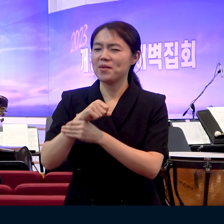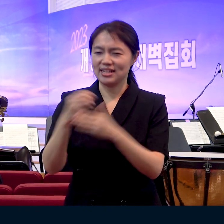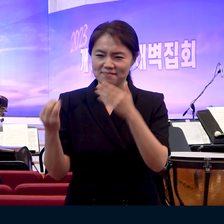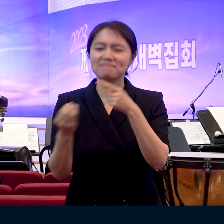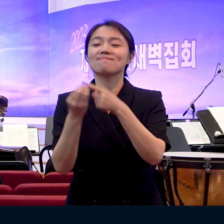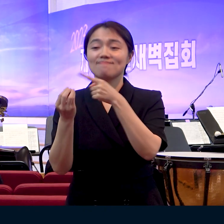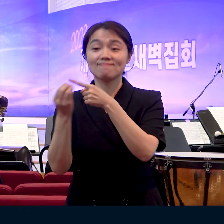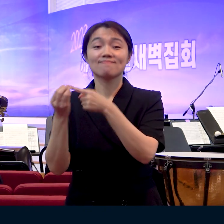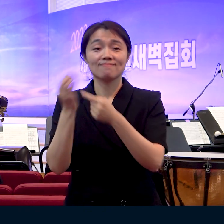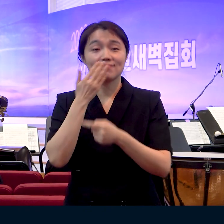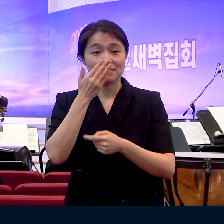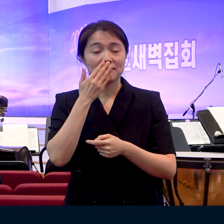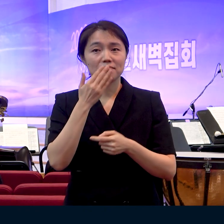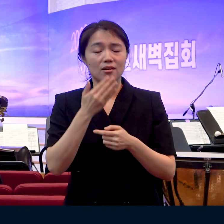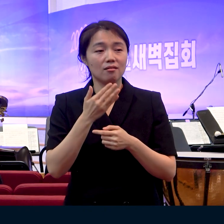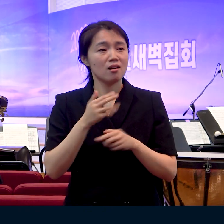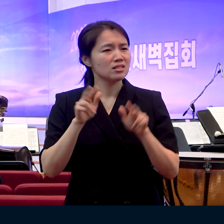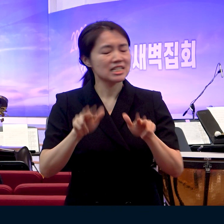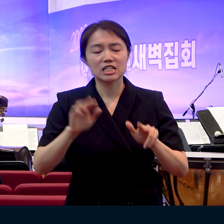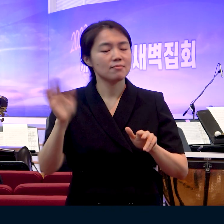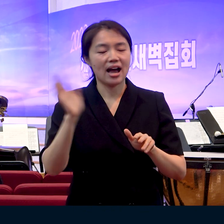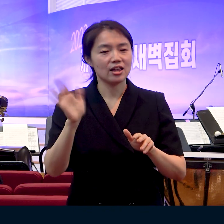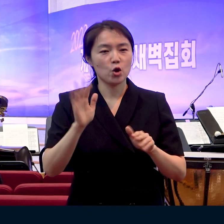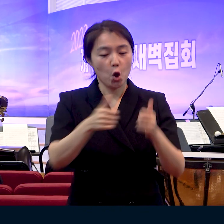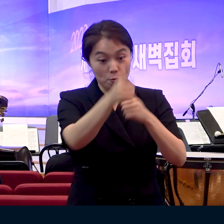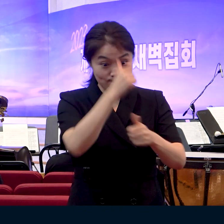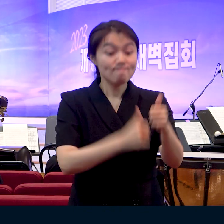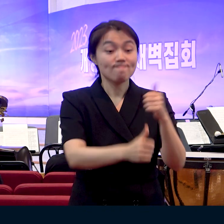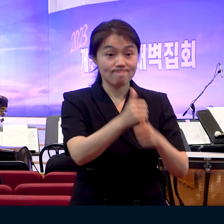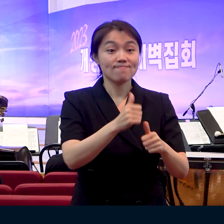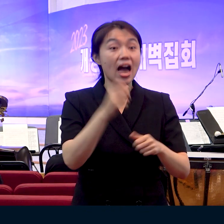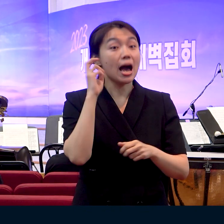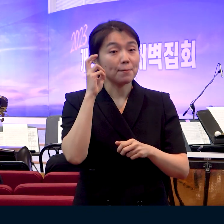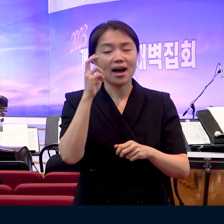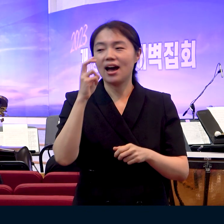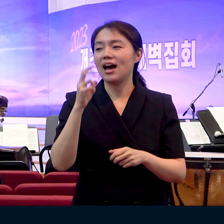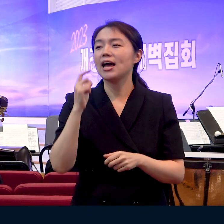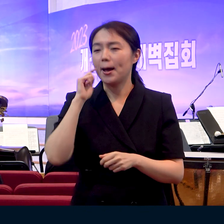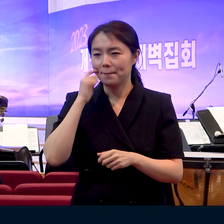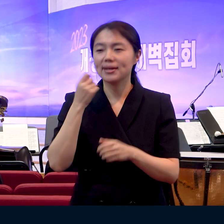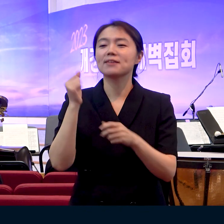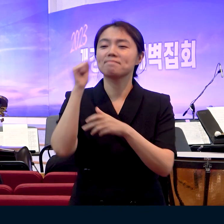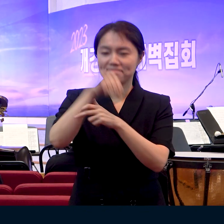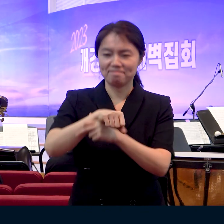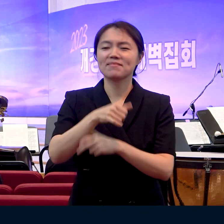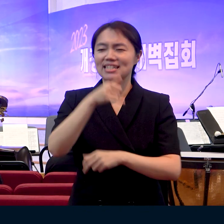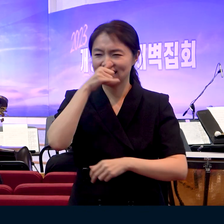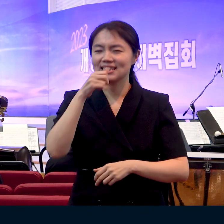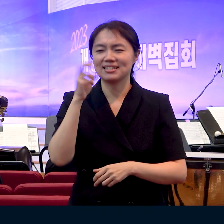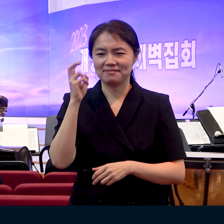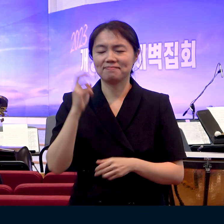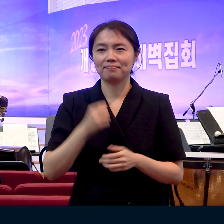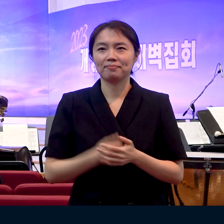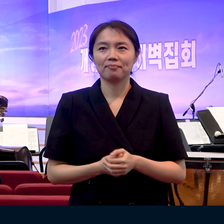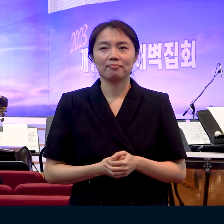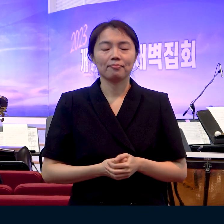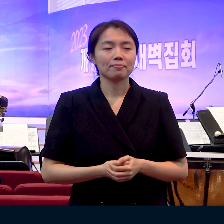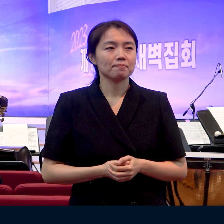수도 있어요. 상관없어요. 그러나 반드시 하나님 나라의 그 열매가 분명히 맺힌다 하는